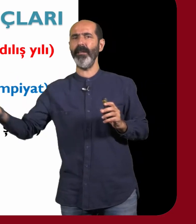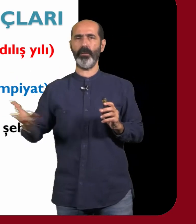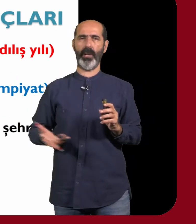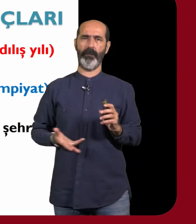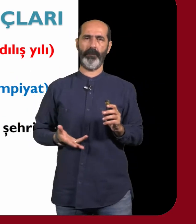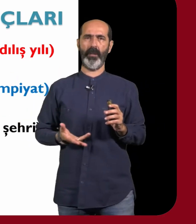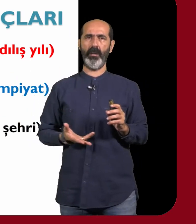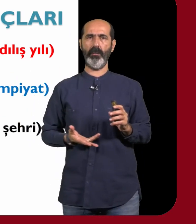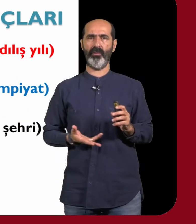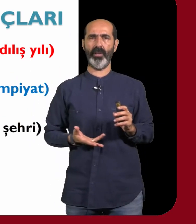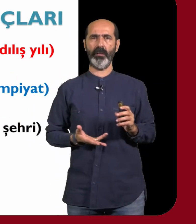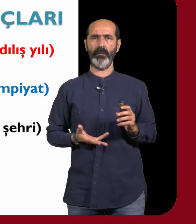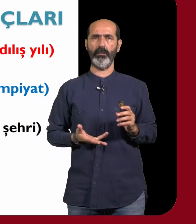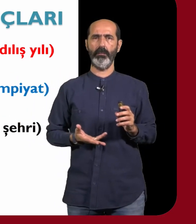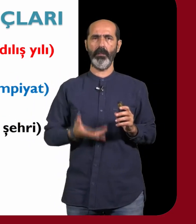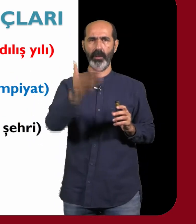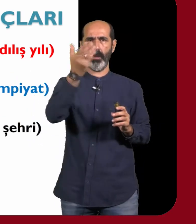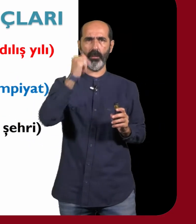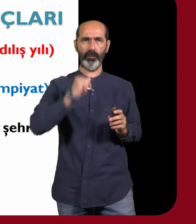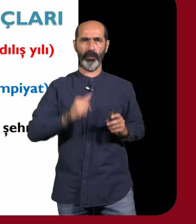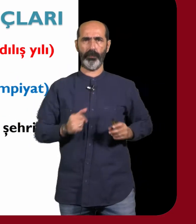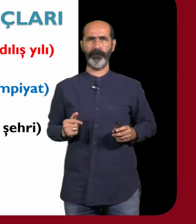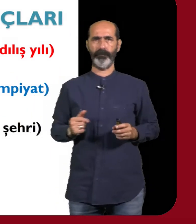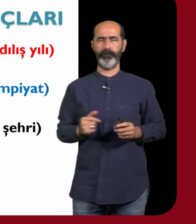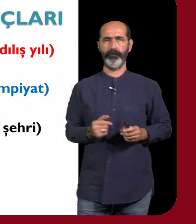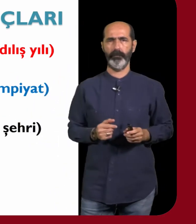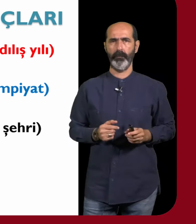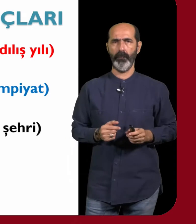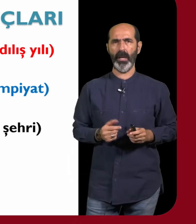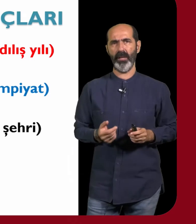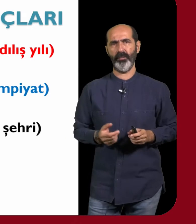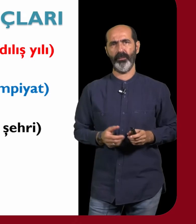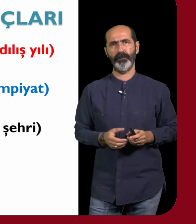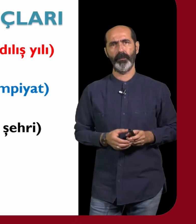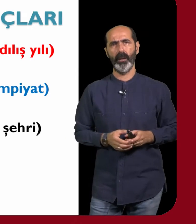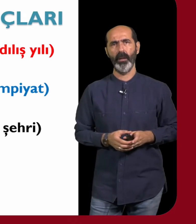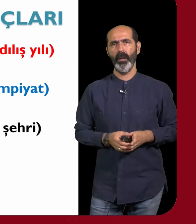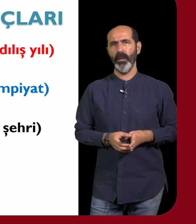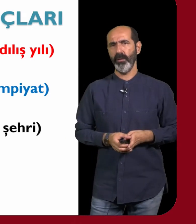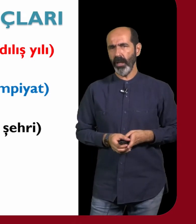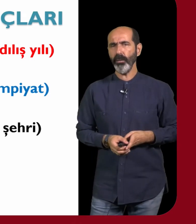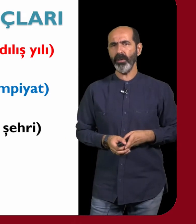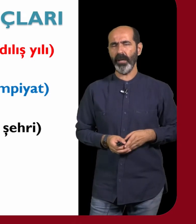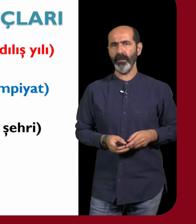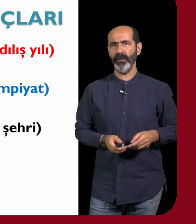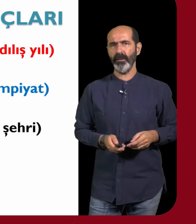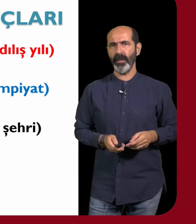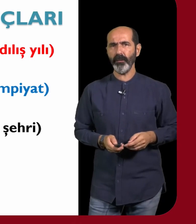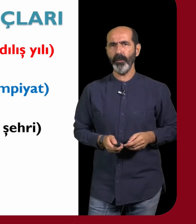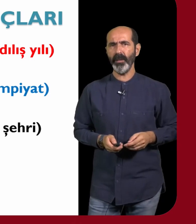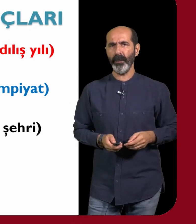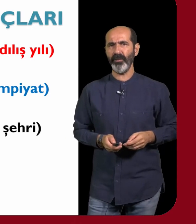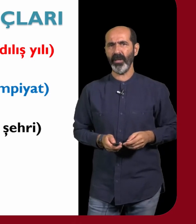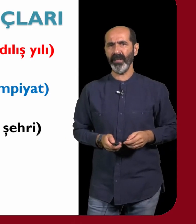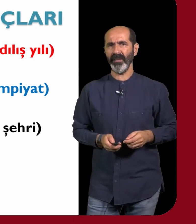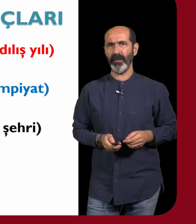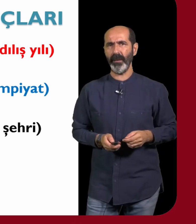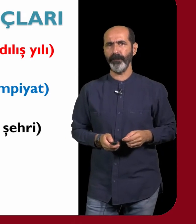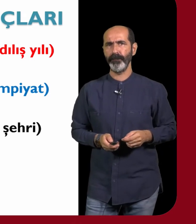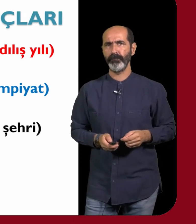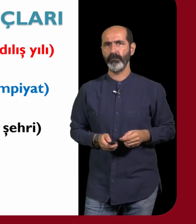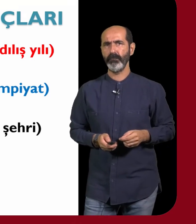değerlerine göre belirlemişlerdir mesela bakıyorsunuz yazmışım Yahudiler takvimi